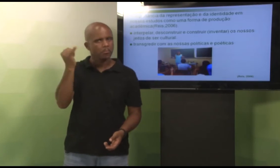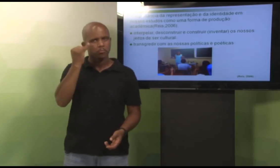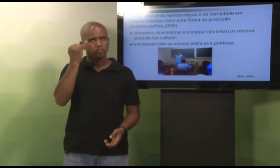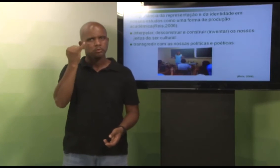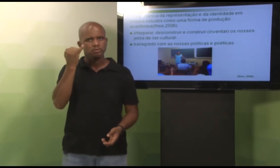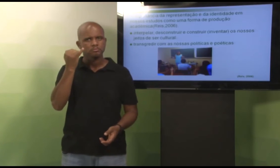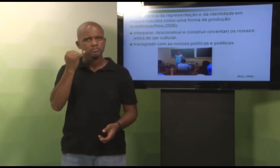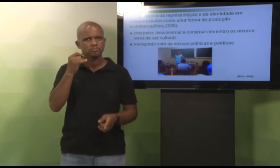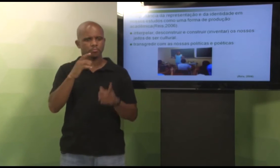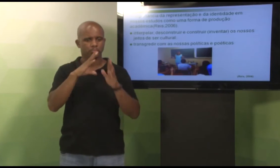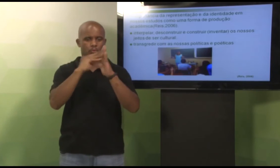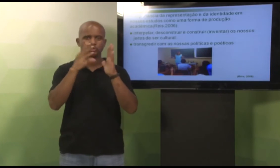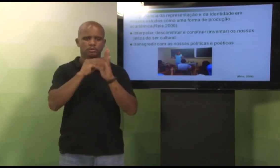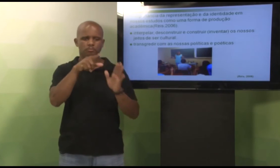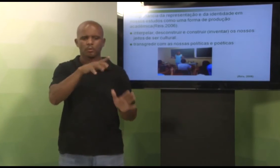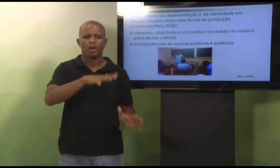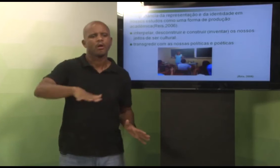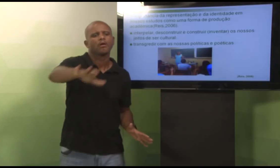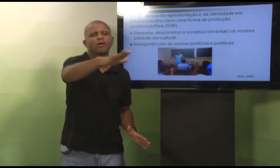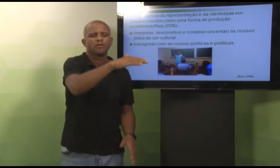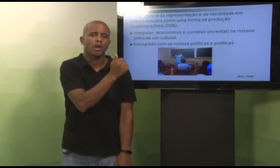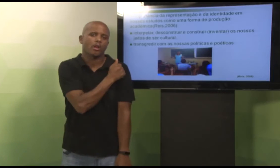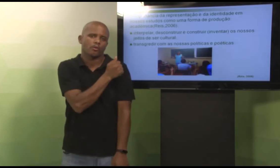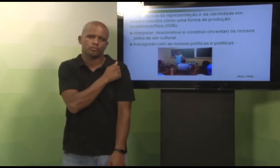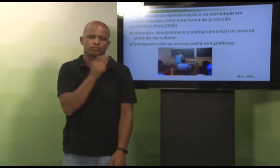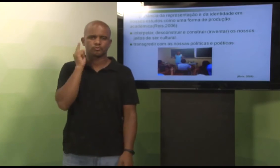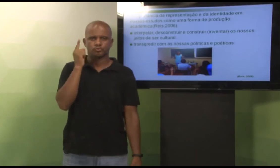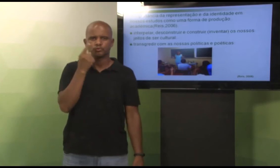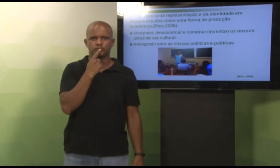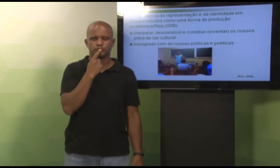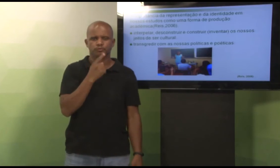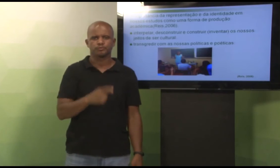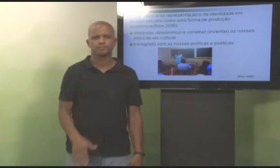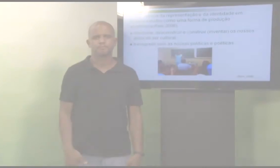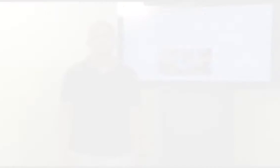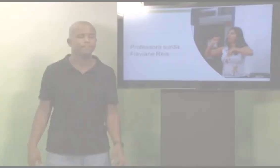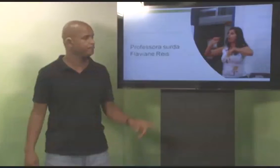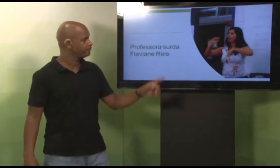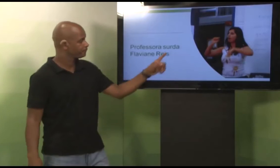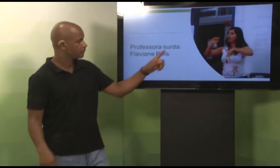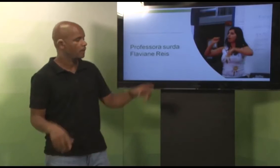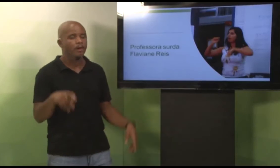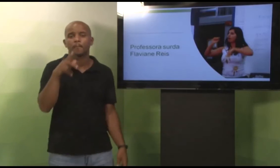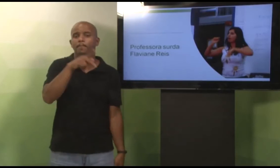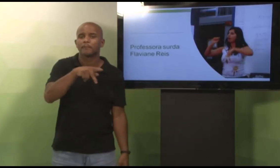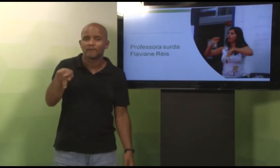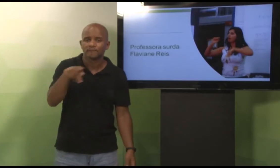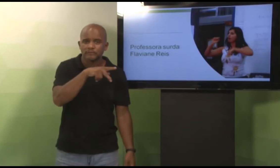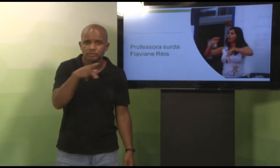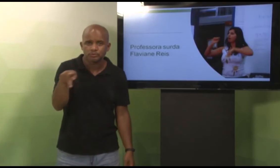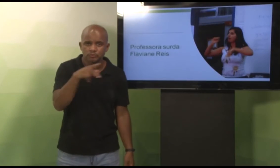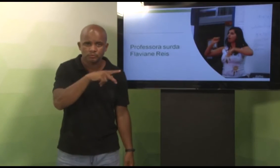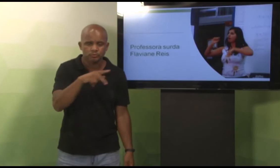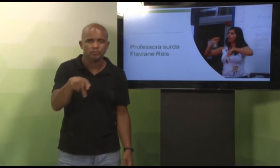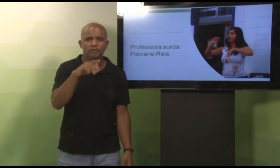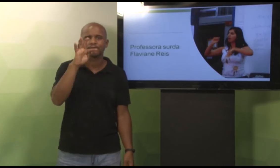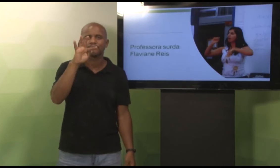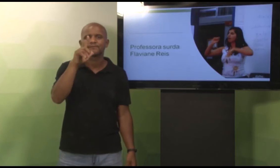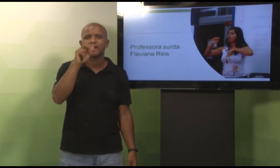a oralização. Ali ela tem um professor surdo que serve de modelo. Temos aqui a professora